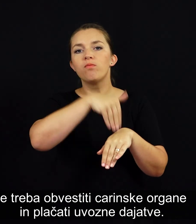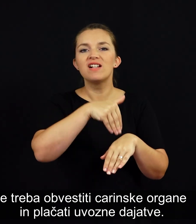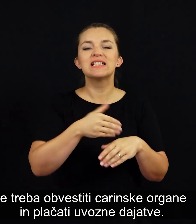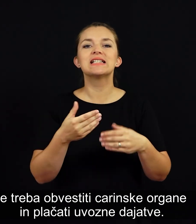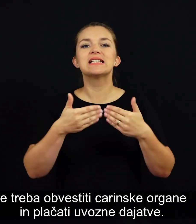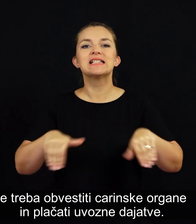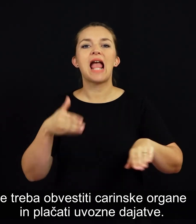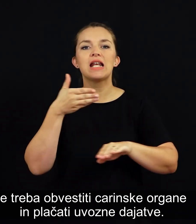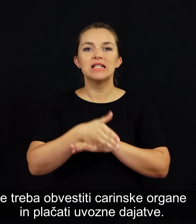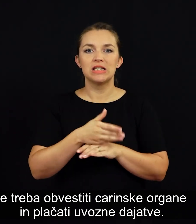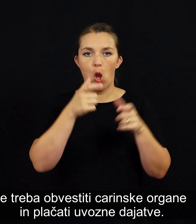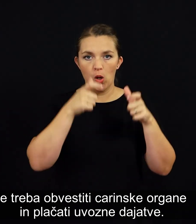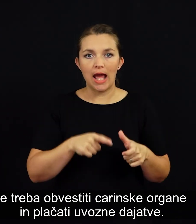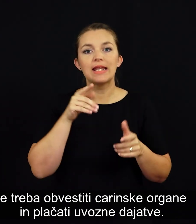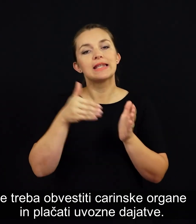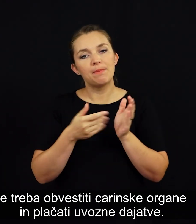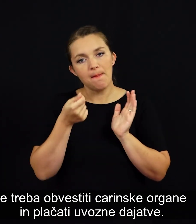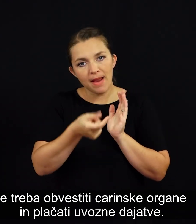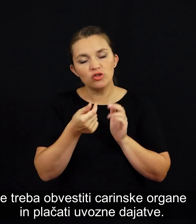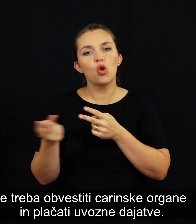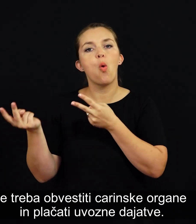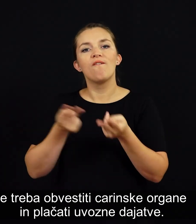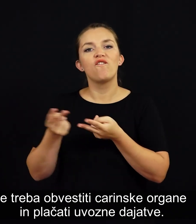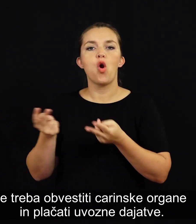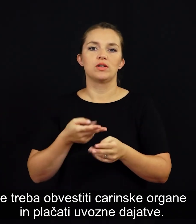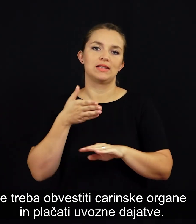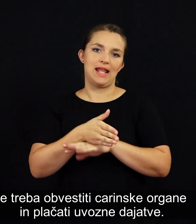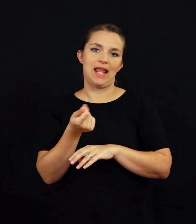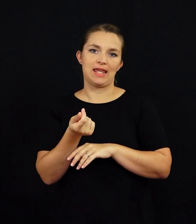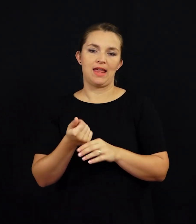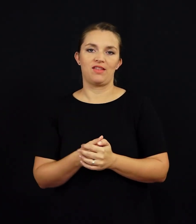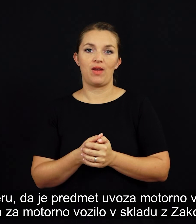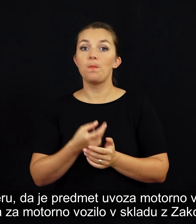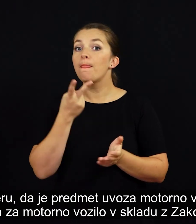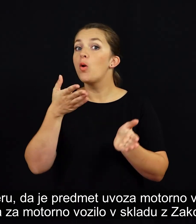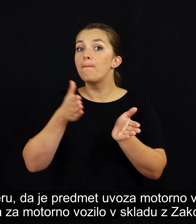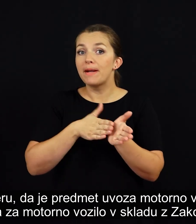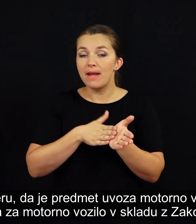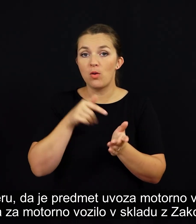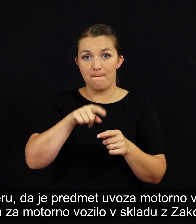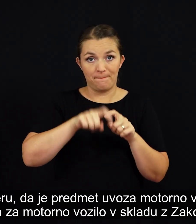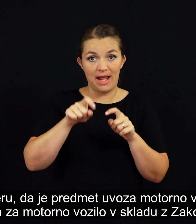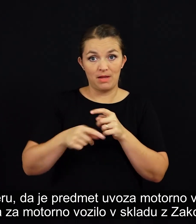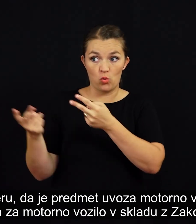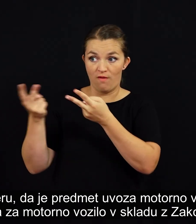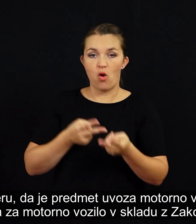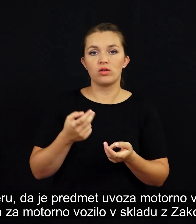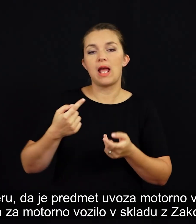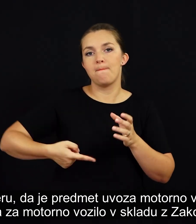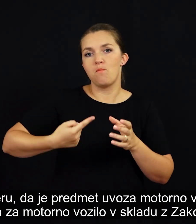carinske organe in plačati uvozne dajatve. V primeru, da je predmet uvoza motorno vozilo,